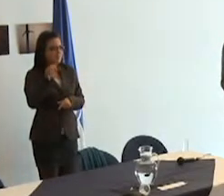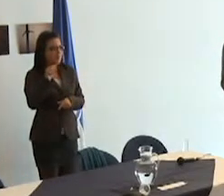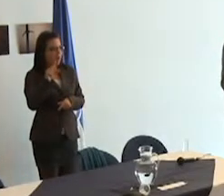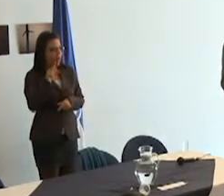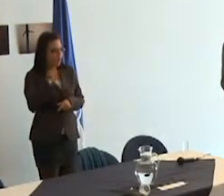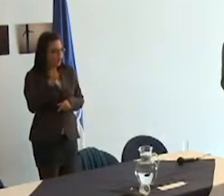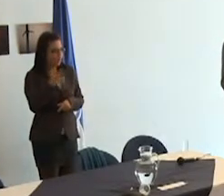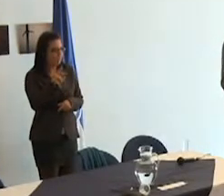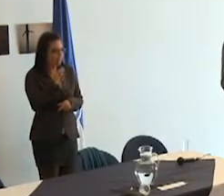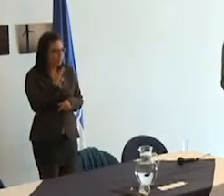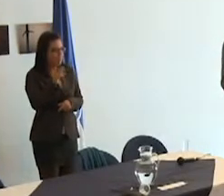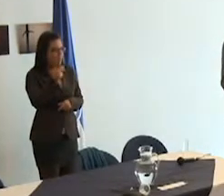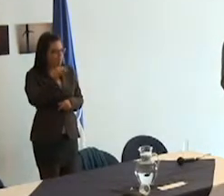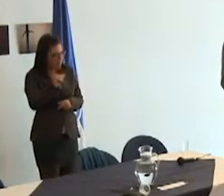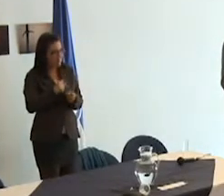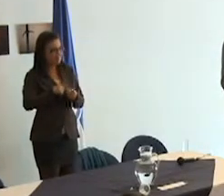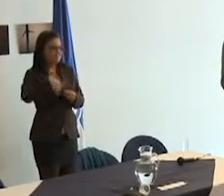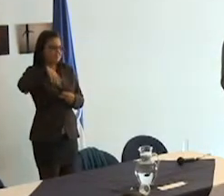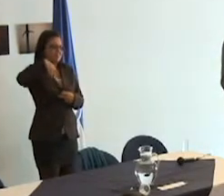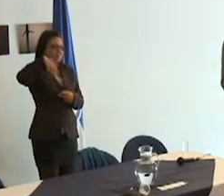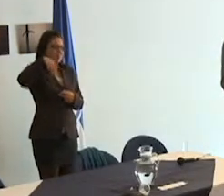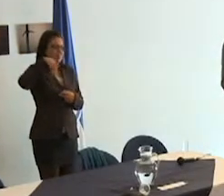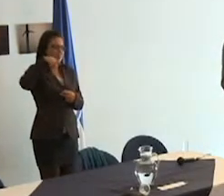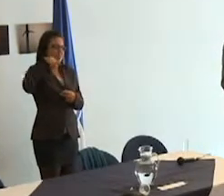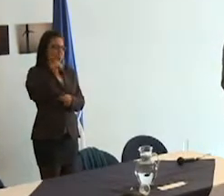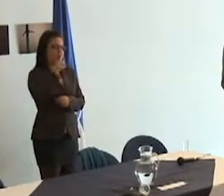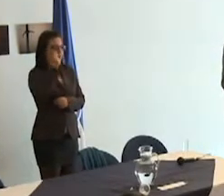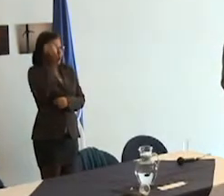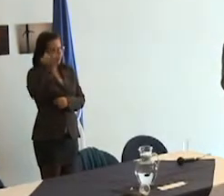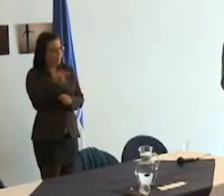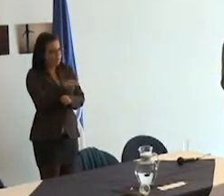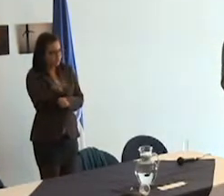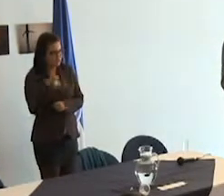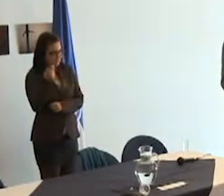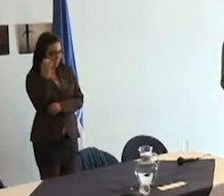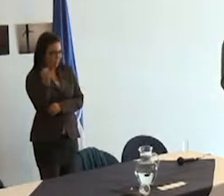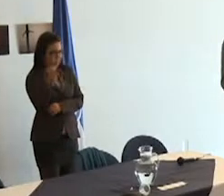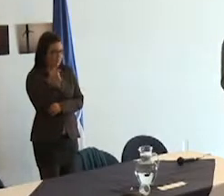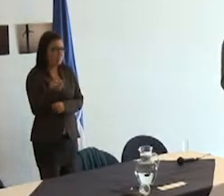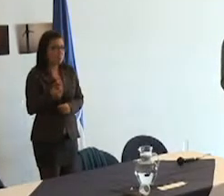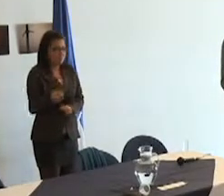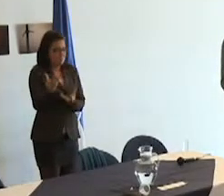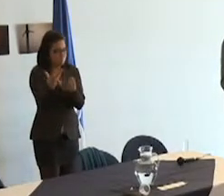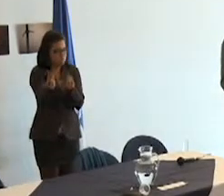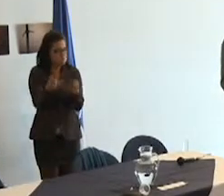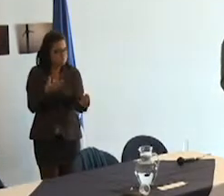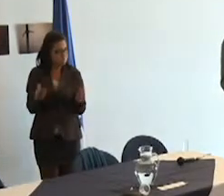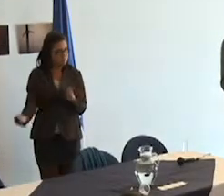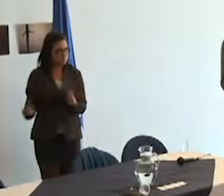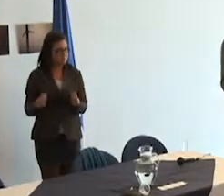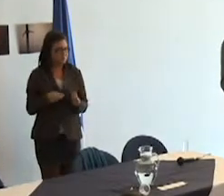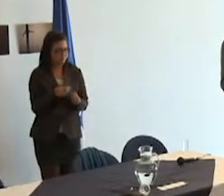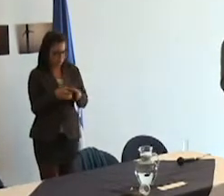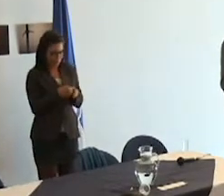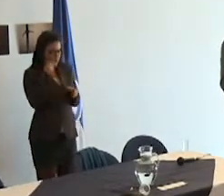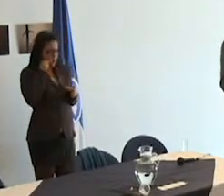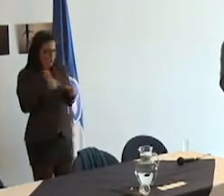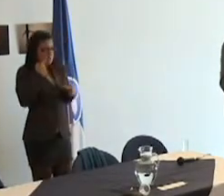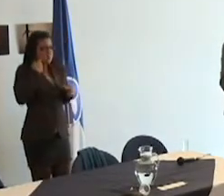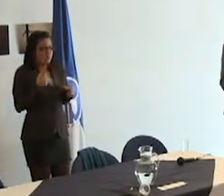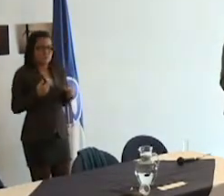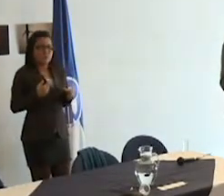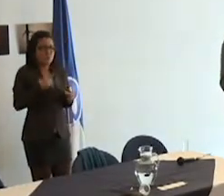cercanos a Cartagena, en Colombia, evidencia la tenacidad de un grupo humano que a pesar de toda la